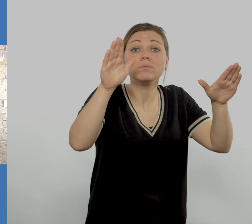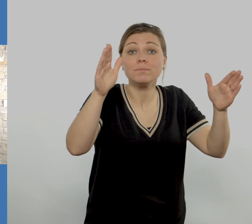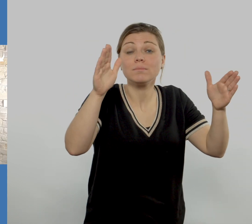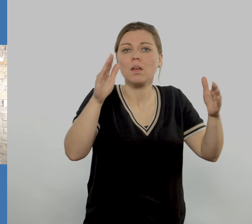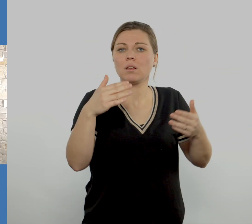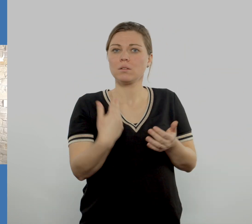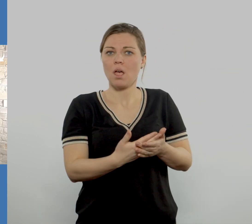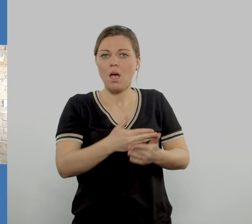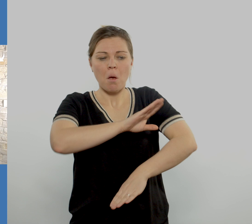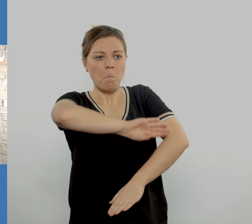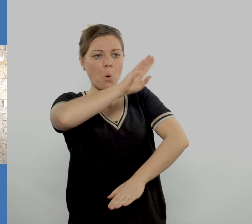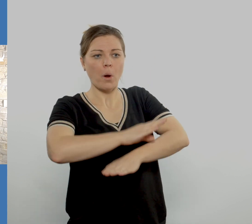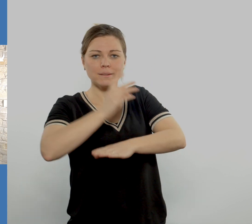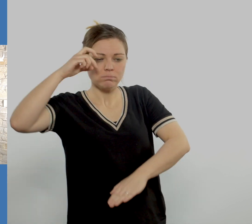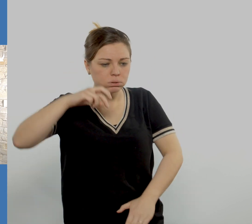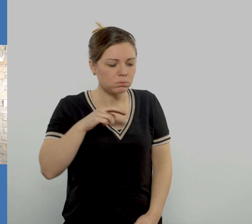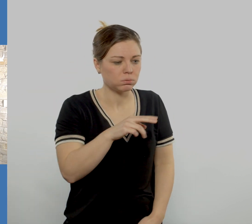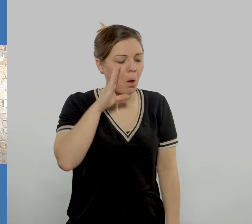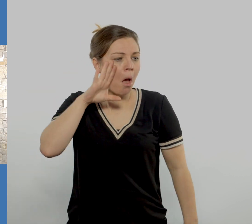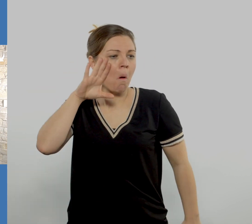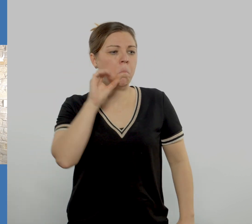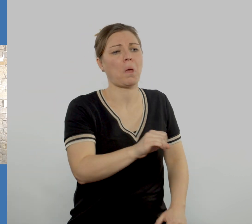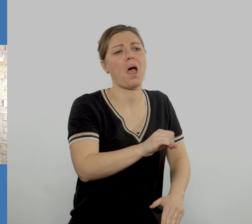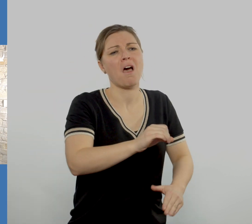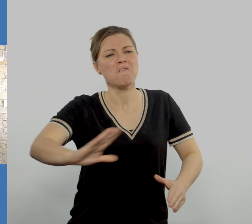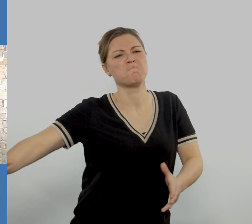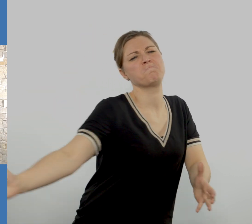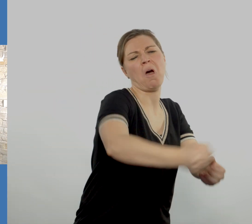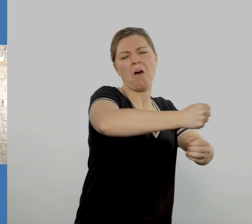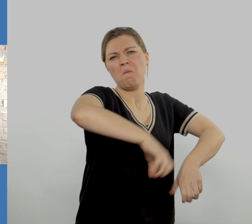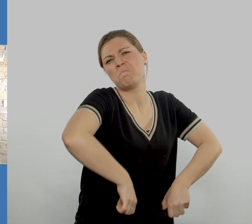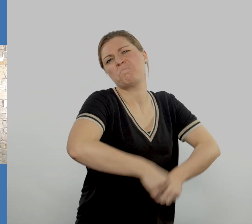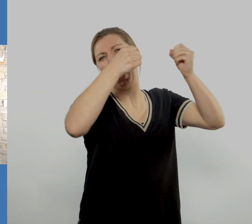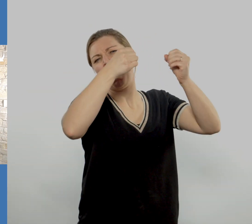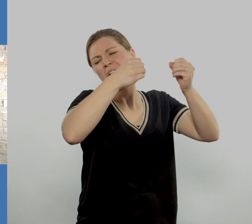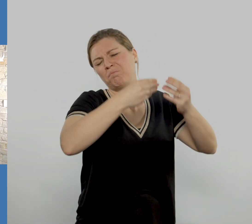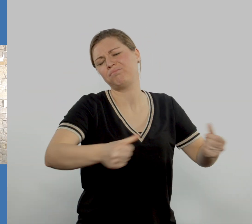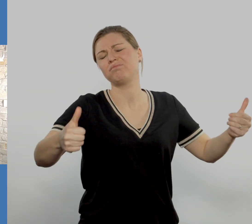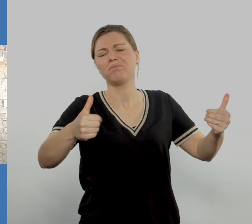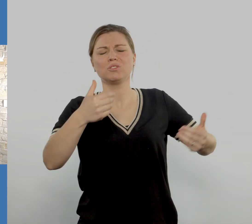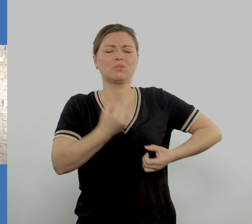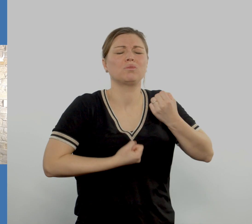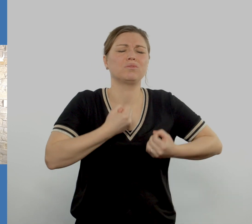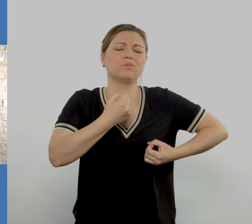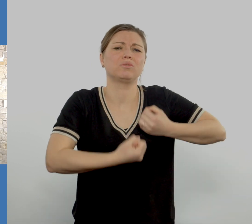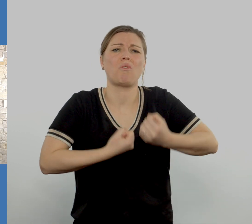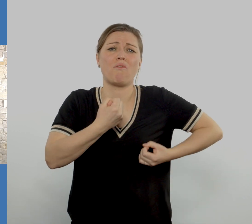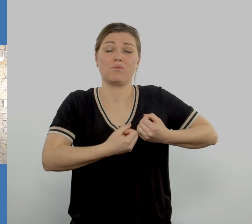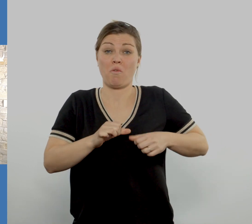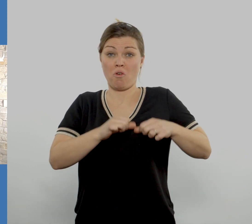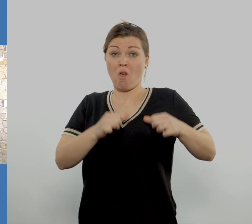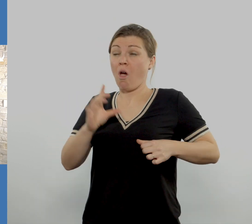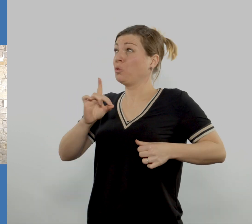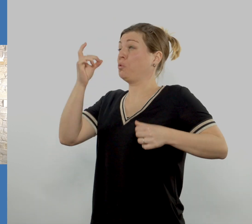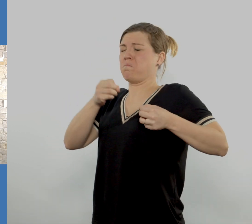quand Moïse l'a su, il a pris ce veau d'or, il en a fait de la poussière, il était bien sûr complètement peiné de cette histoire, le cœur de Dieu